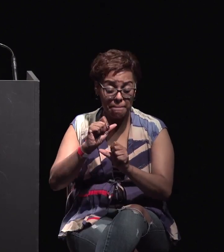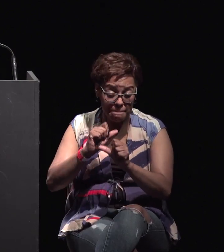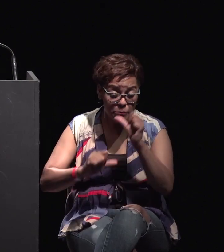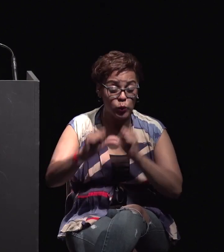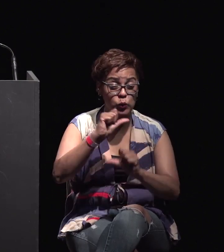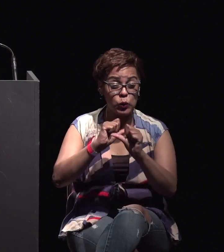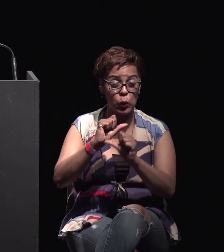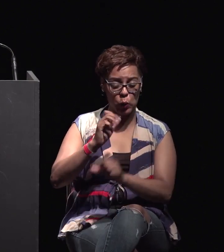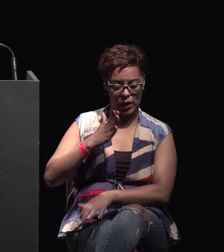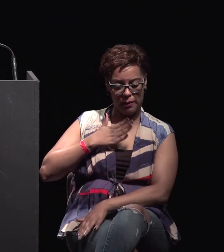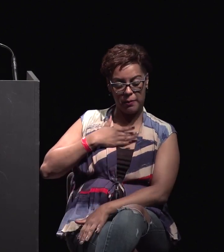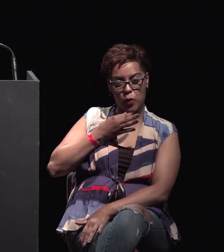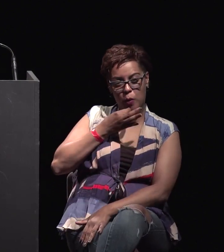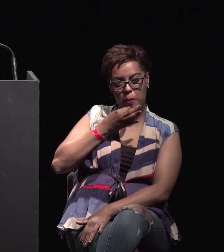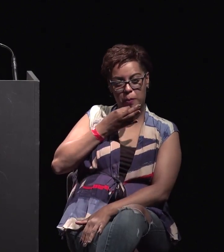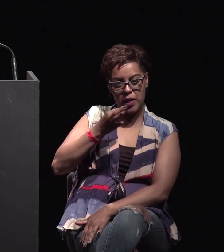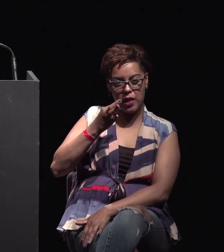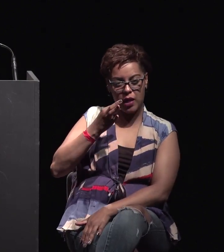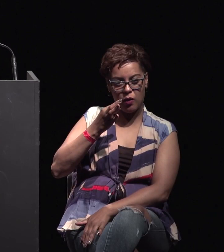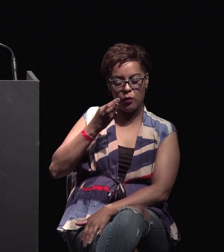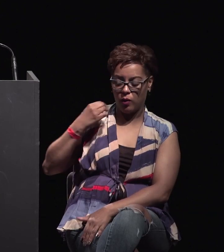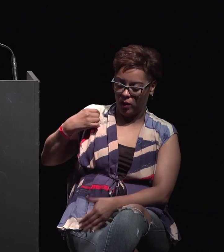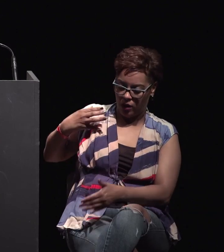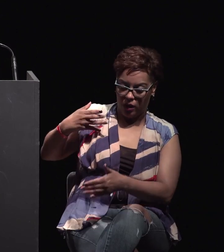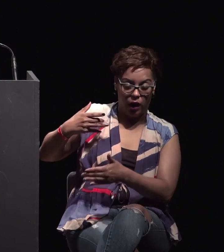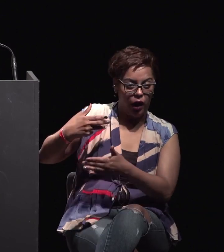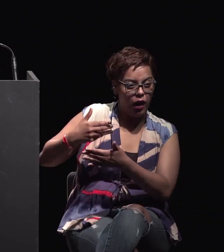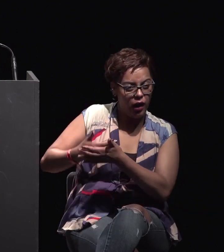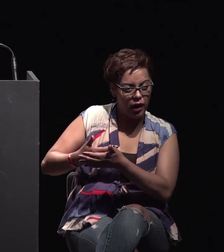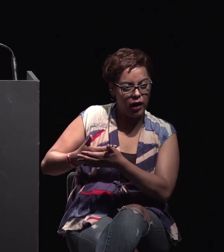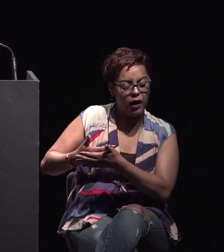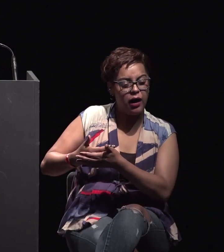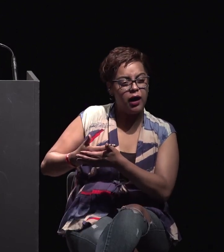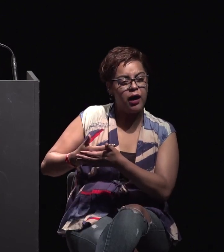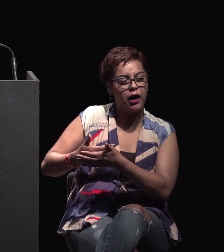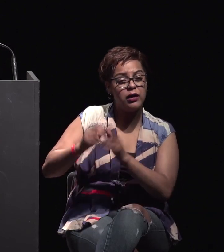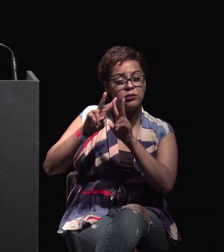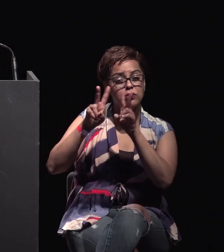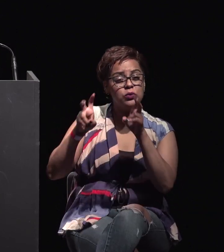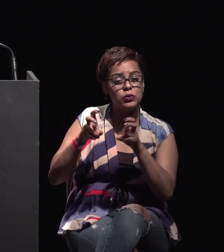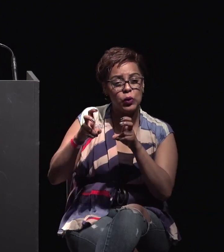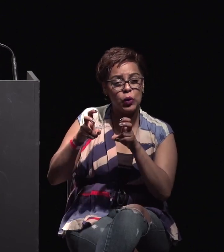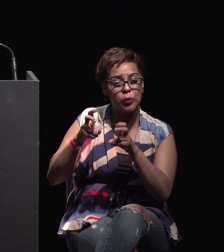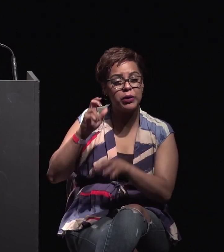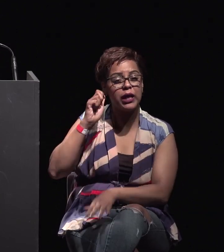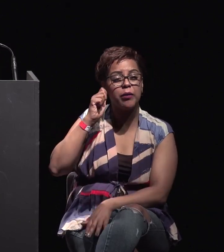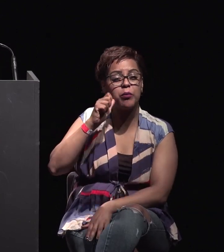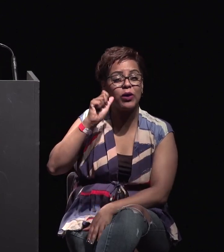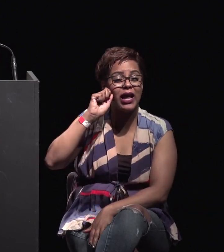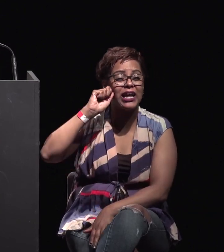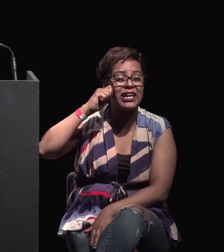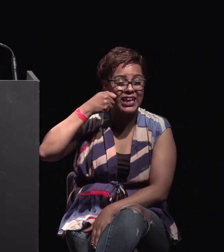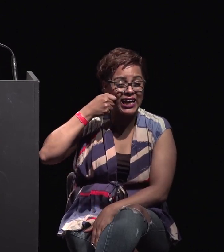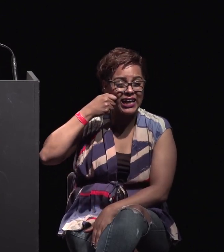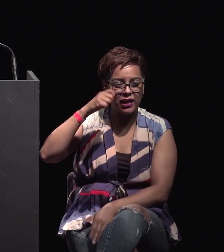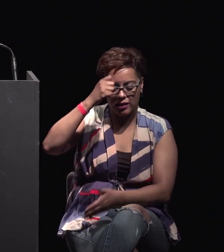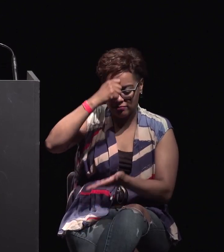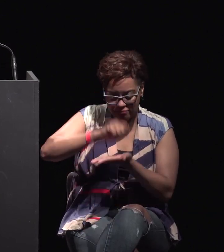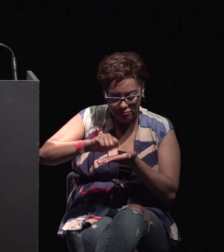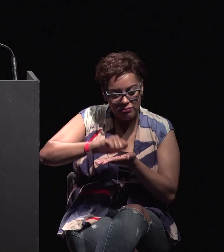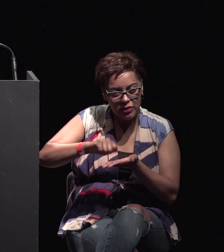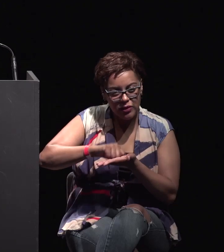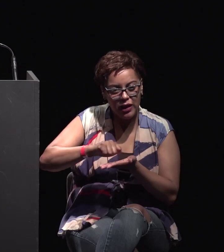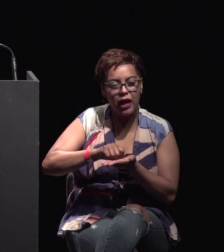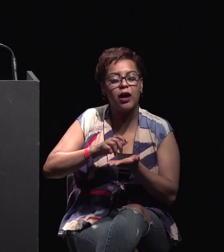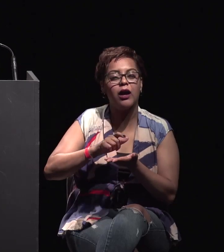minha opinião, nos últimos anos, em relação à presença de autoras negras no mercado